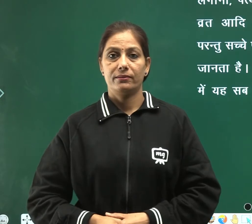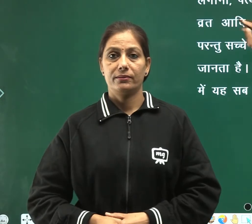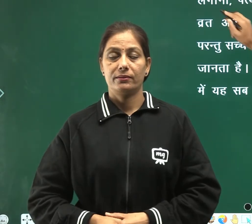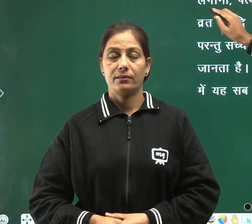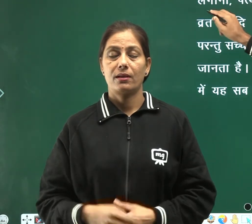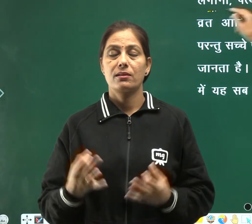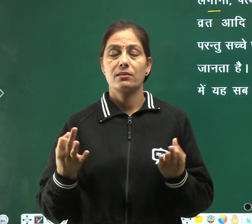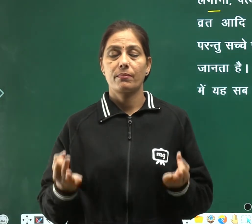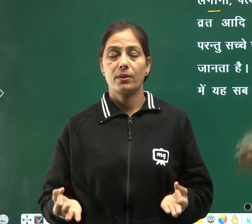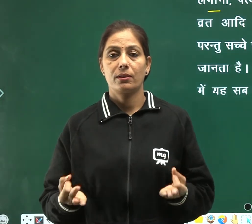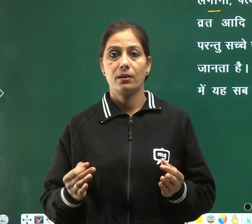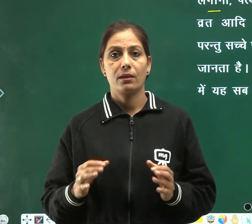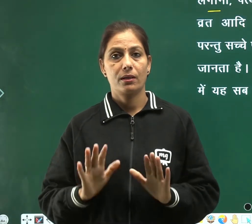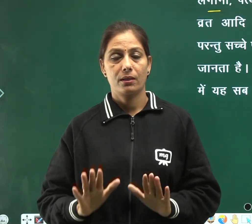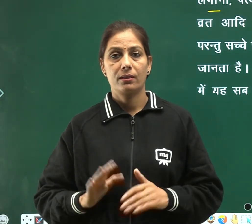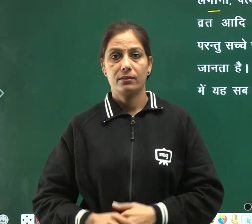समाधि लगाना,